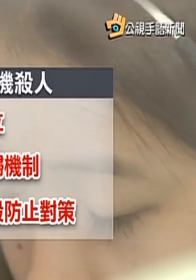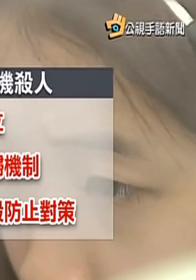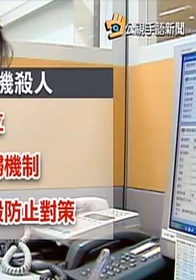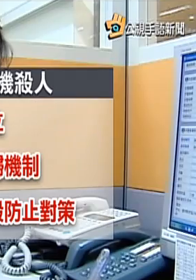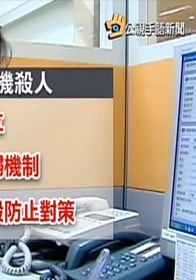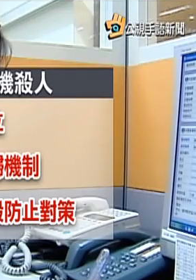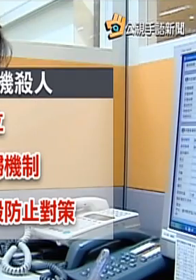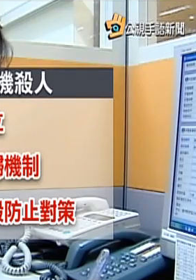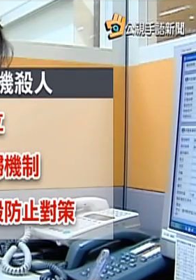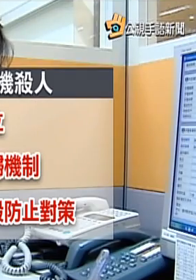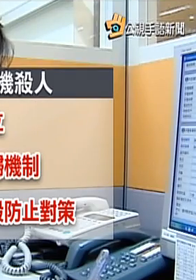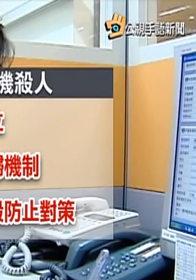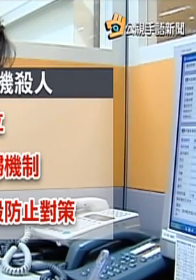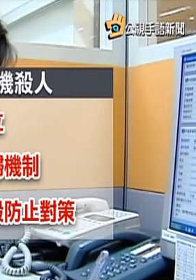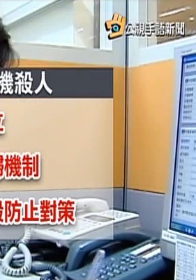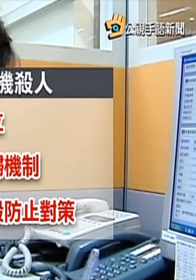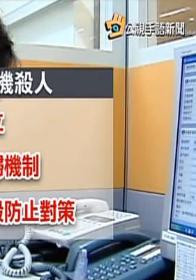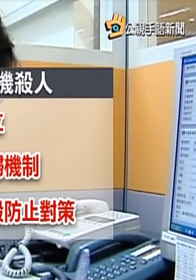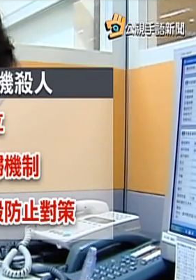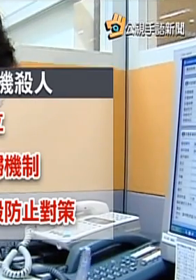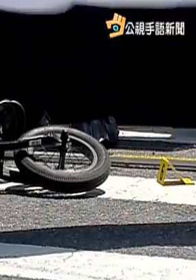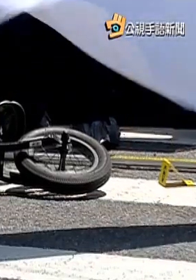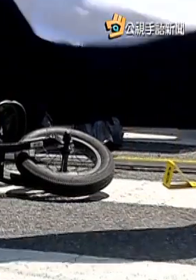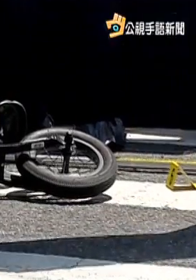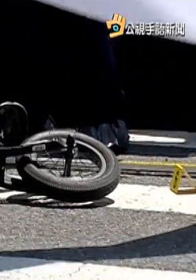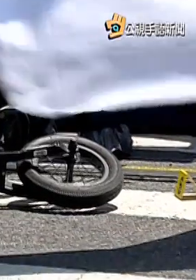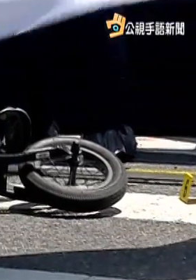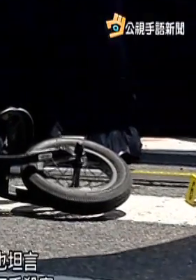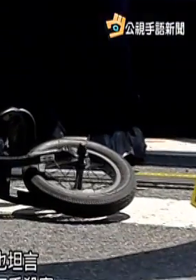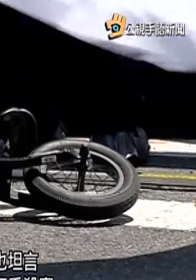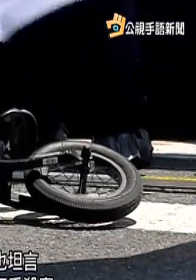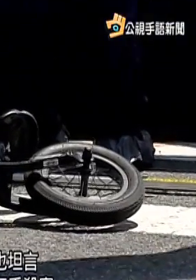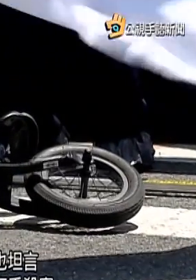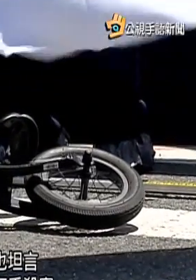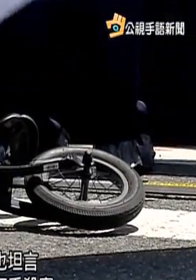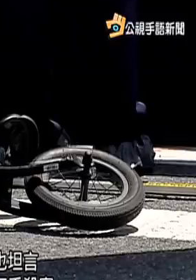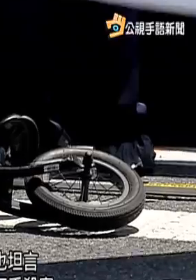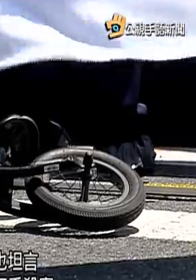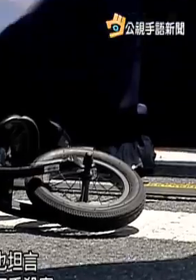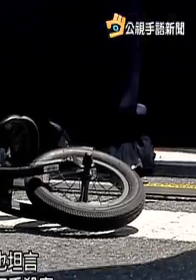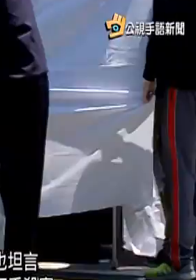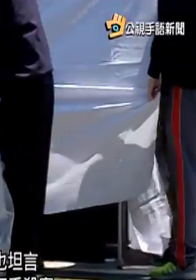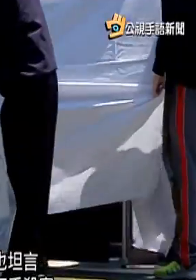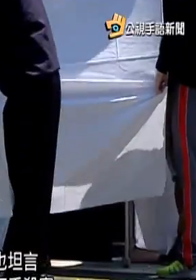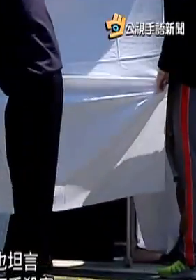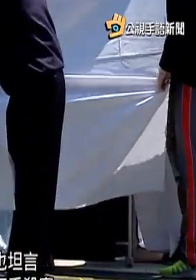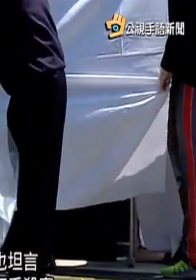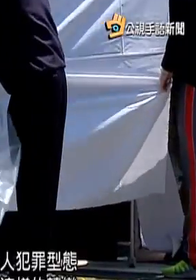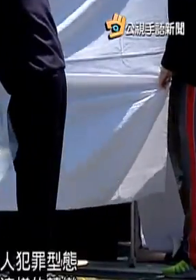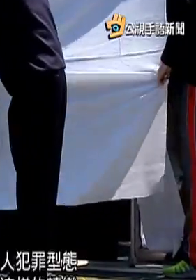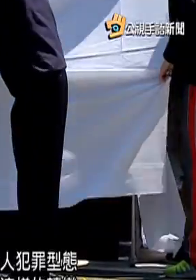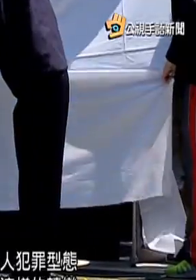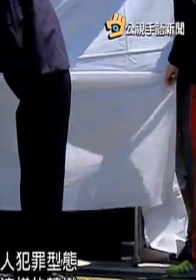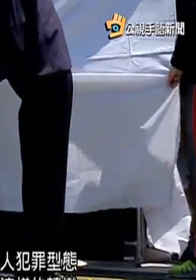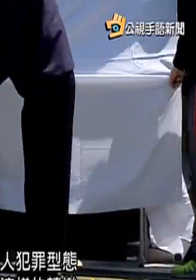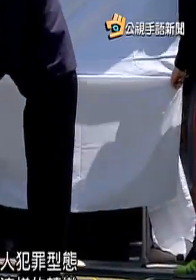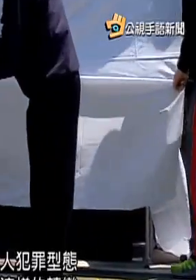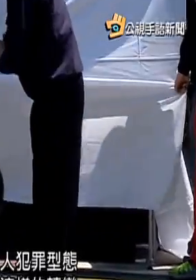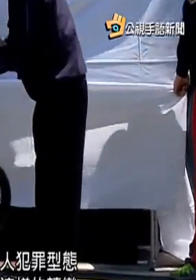孤立，加强社会复归的支持工作。而专家也坦言，找陌生人下手杀害已经成了新兴杀人犯罪形态，社